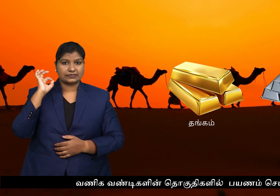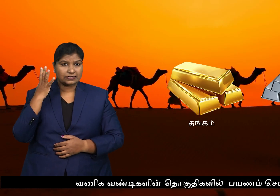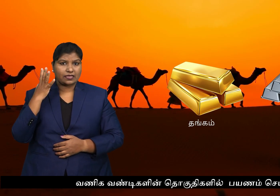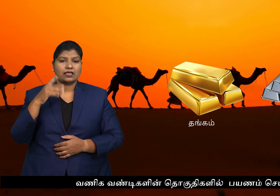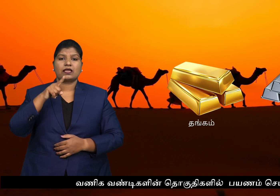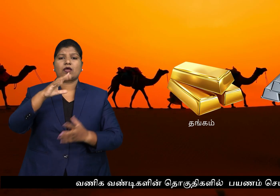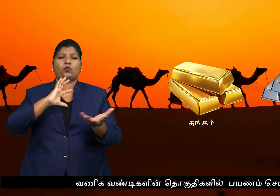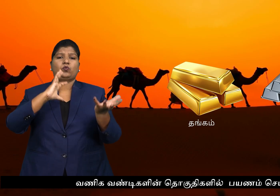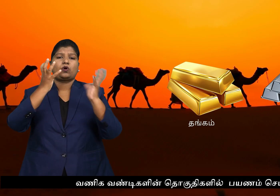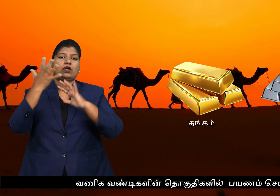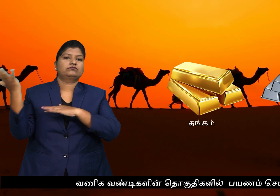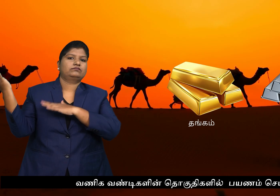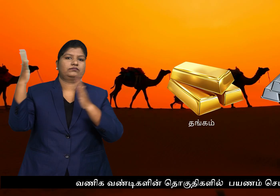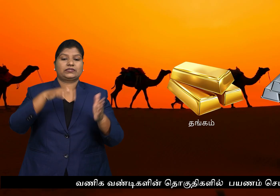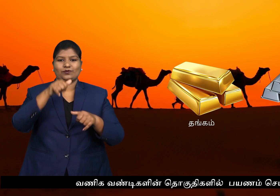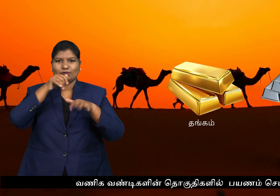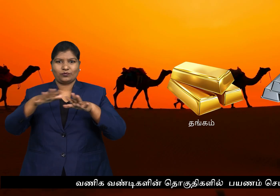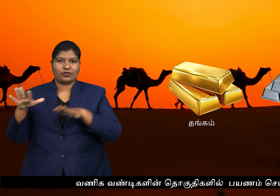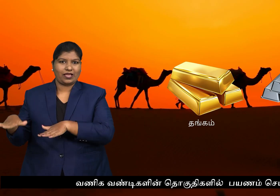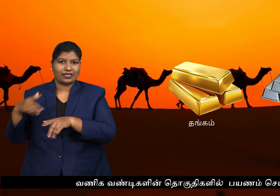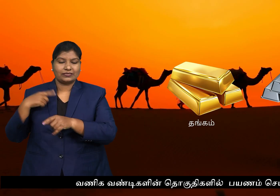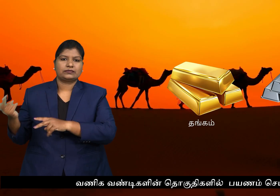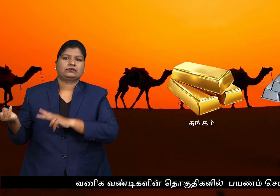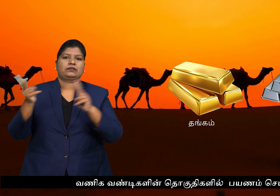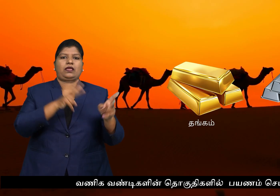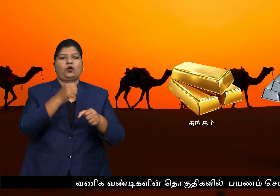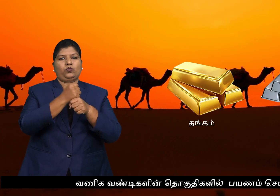வணிக வண்டிகளின் தொகுதிகளில் பயணம் செய்தனர்.